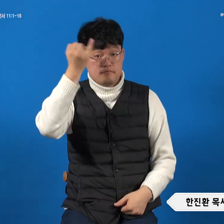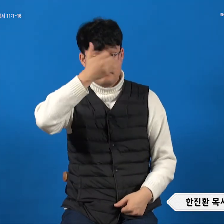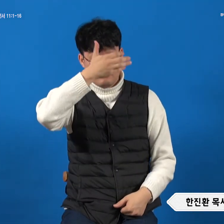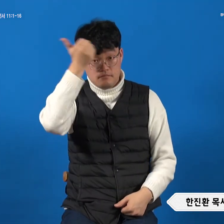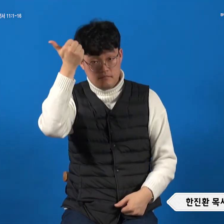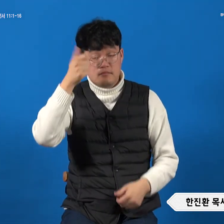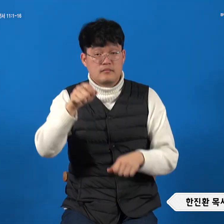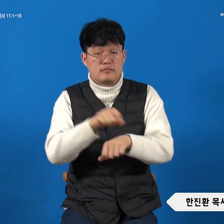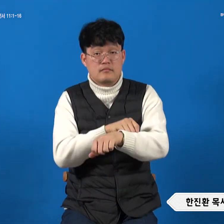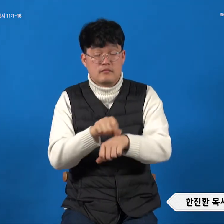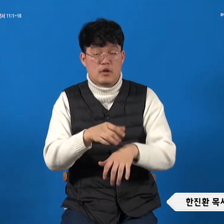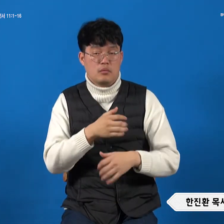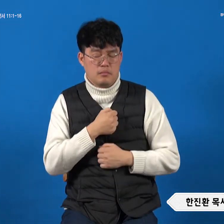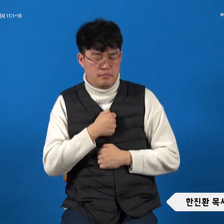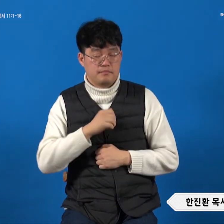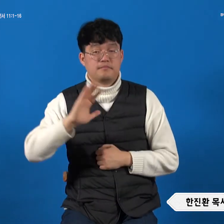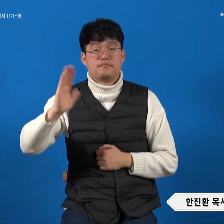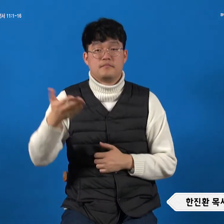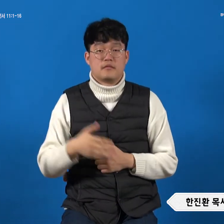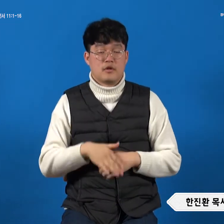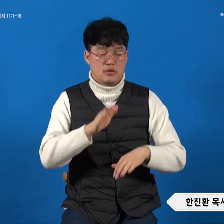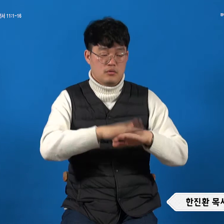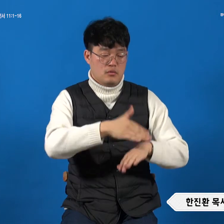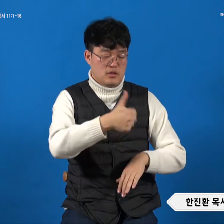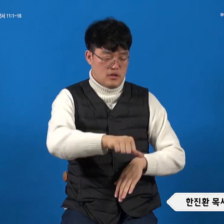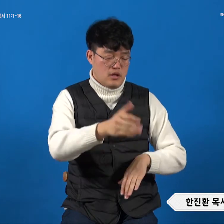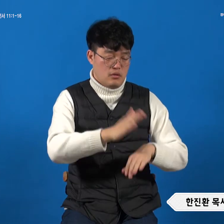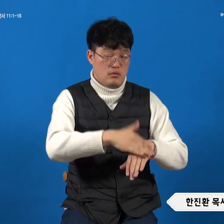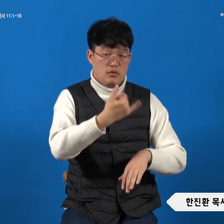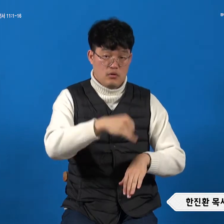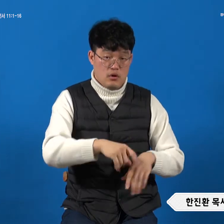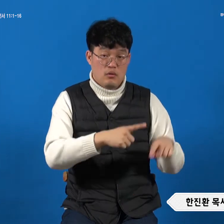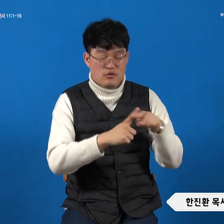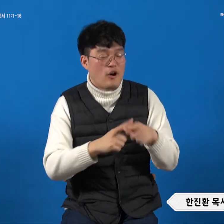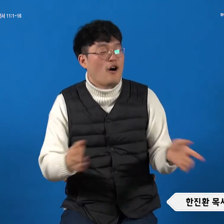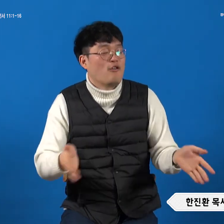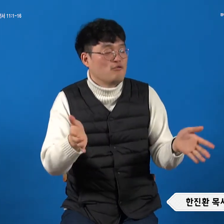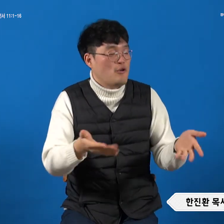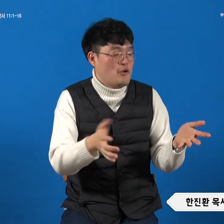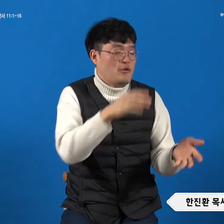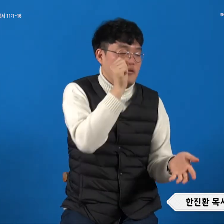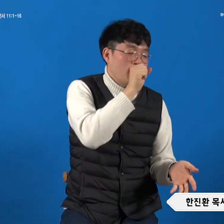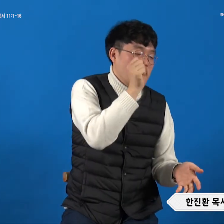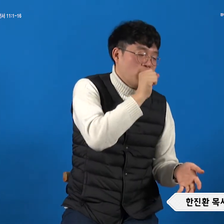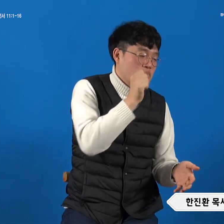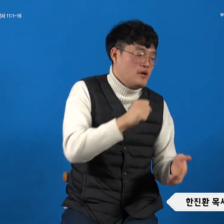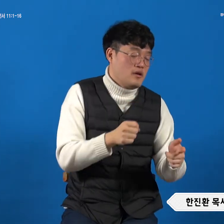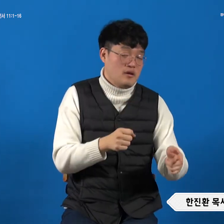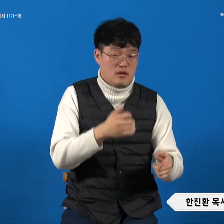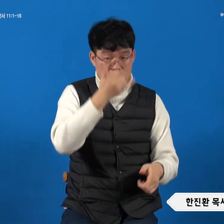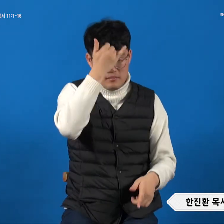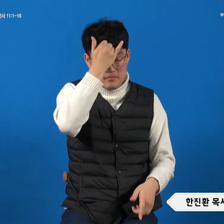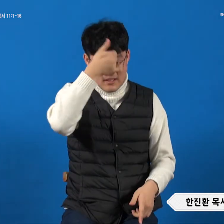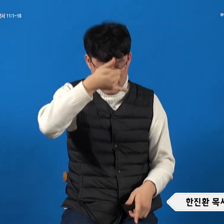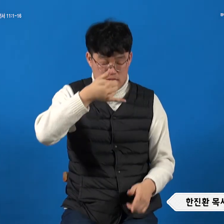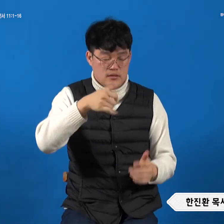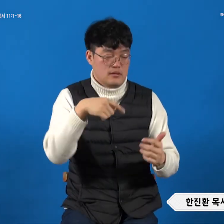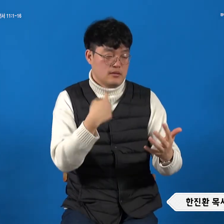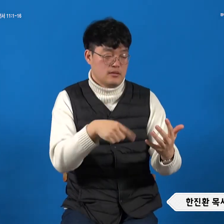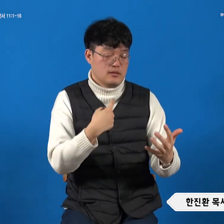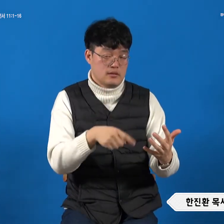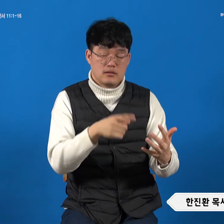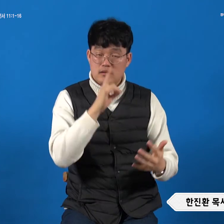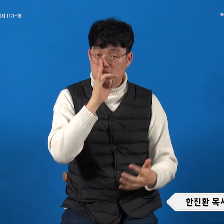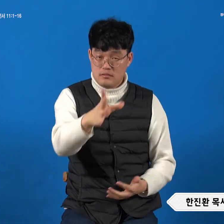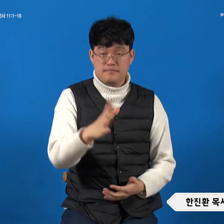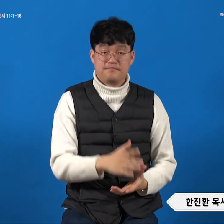요즘 할머니, 할아버지들이 특히 조심해야 됩니다. 손자, 손녀들 무조건 오냐 좋다 그렇게 하는